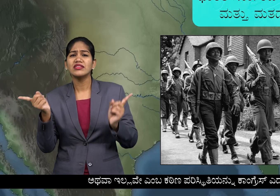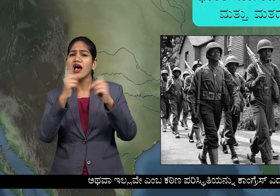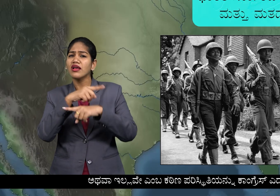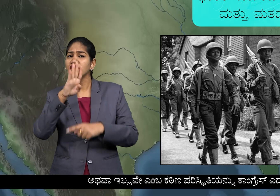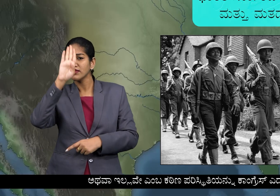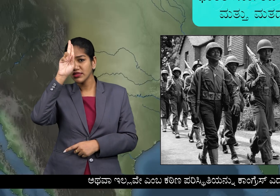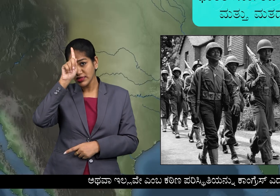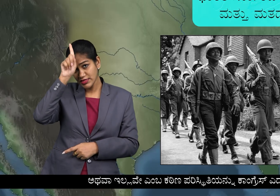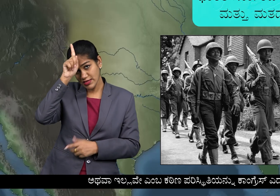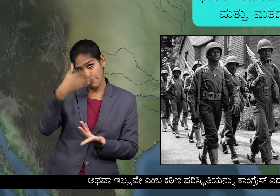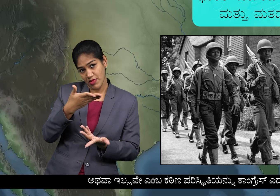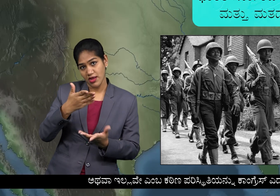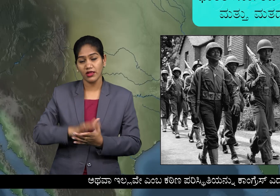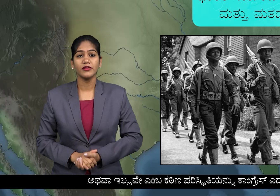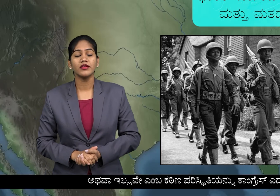ಎದುರಿಸಿತು.